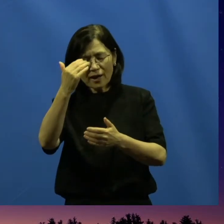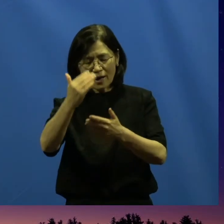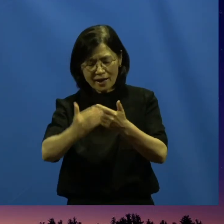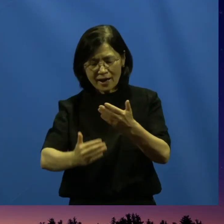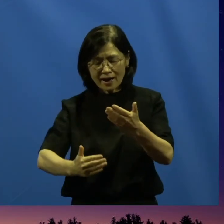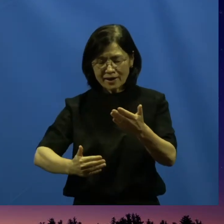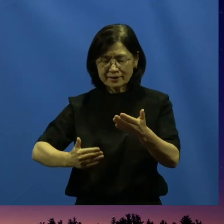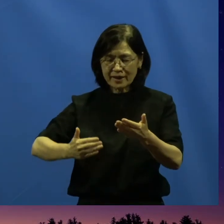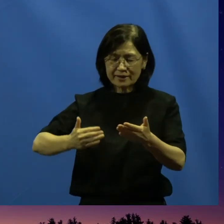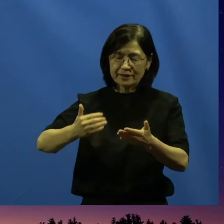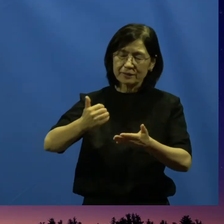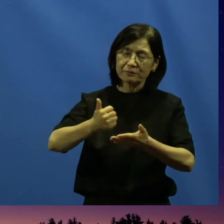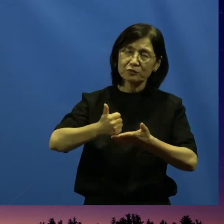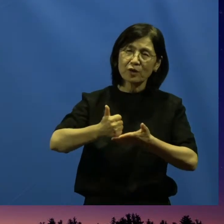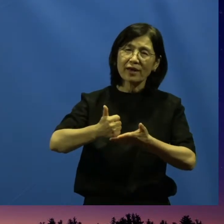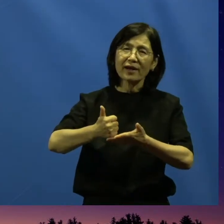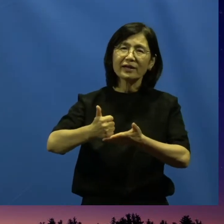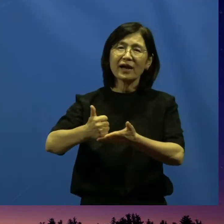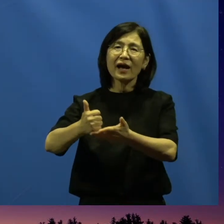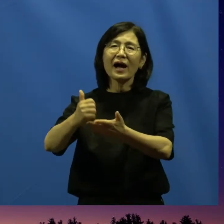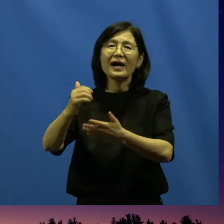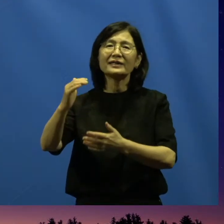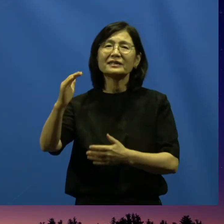주가 하나님